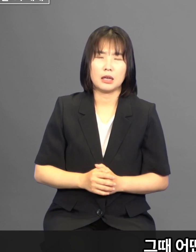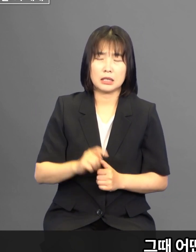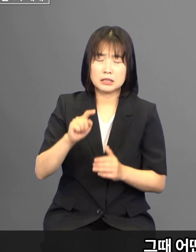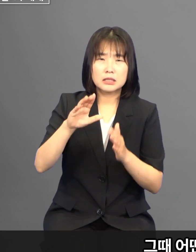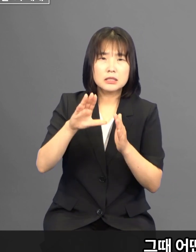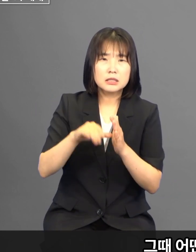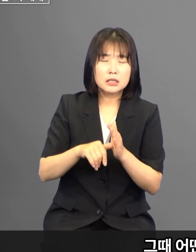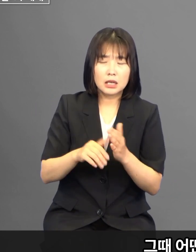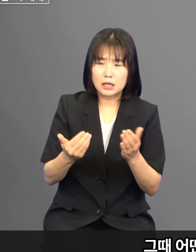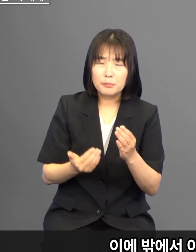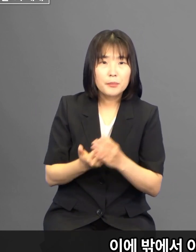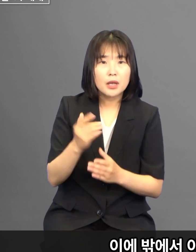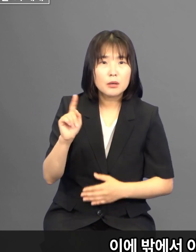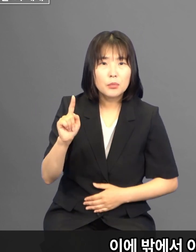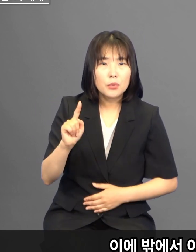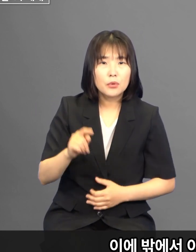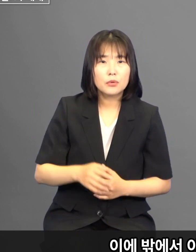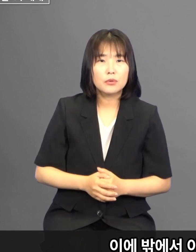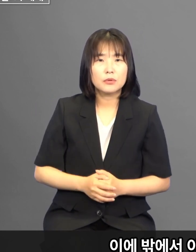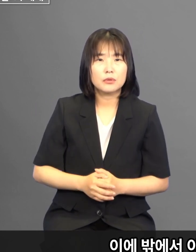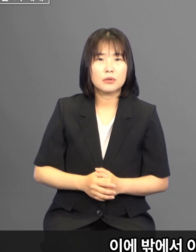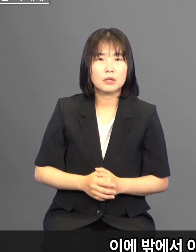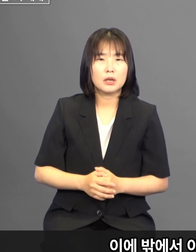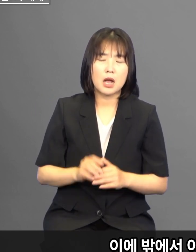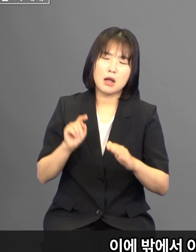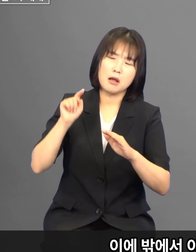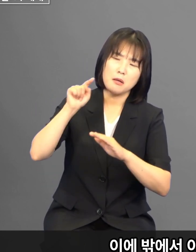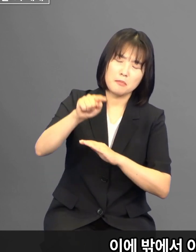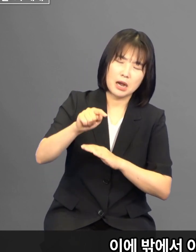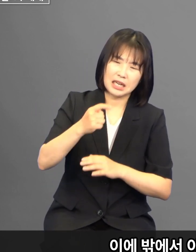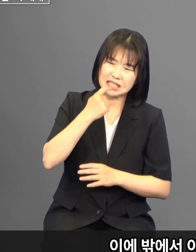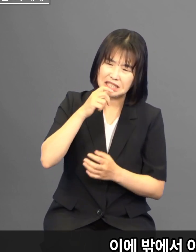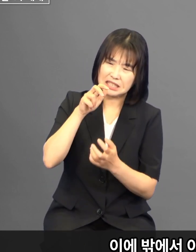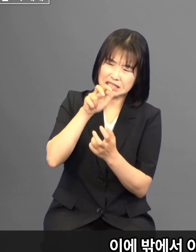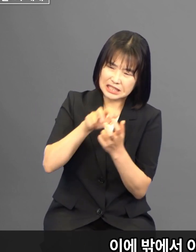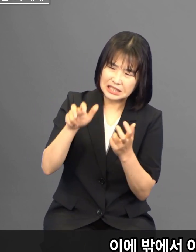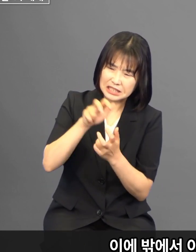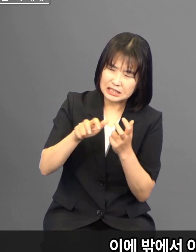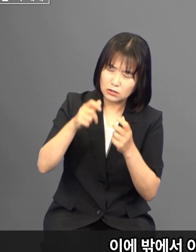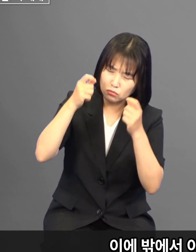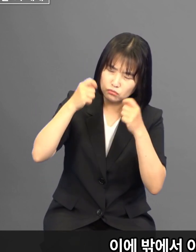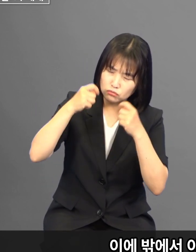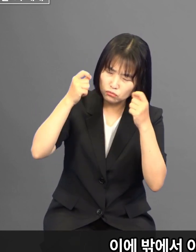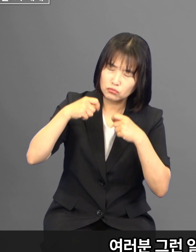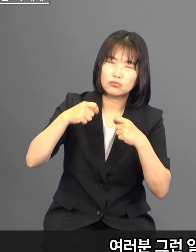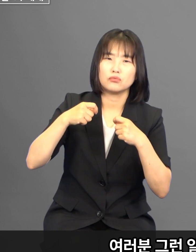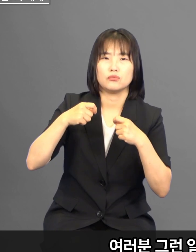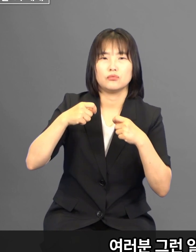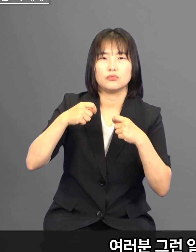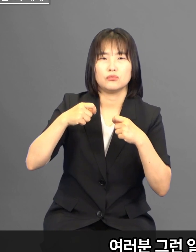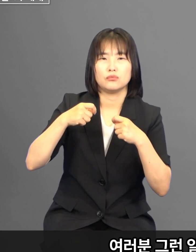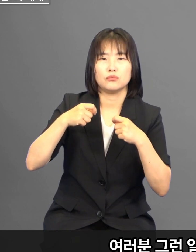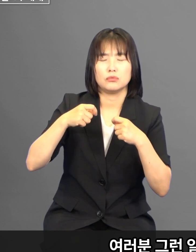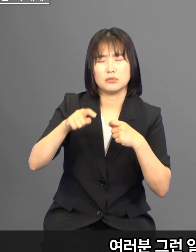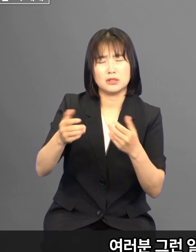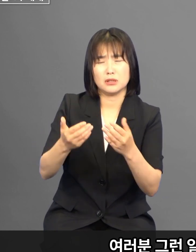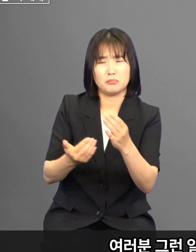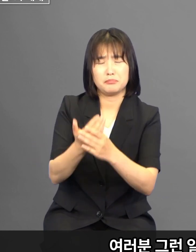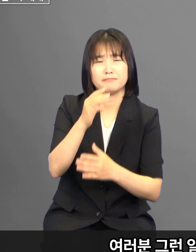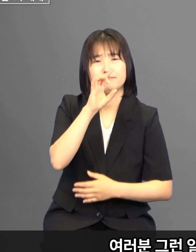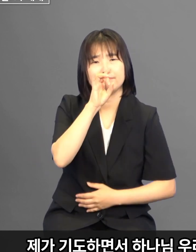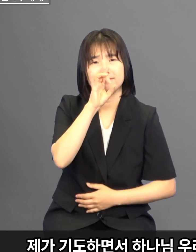그때 어떤 일이 벌어집니까? 이에 밖에서 이를 갈며 울미 있느니라. 여러분, 그런 일이 있어서는 안